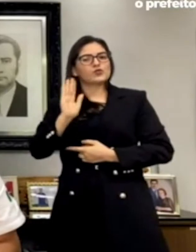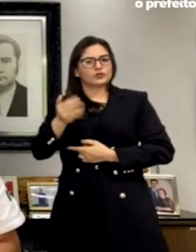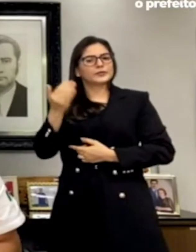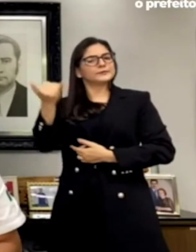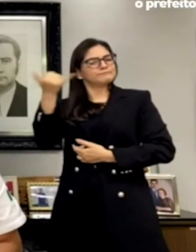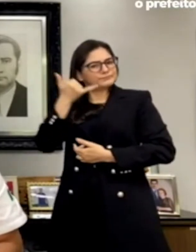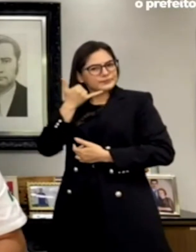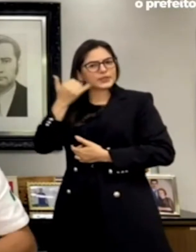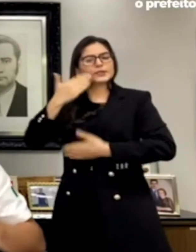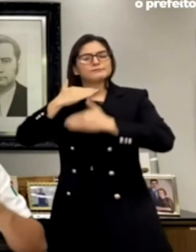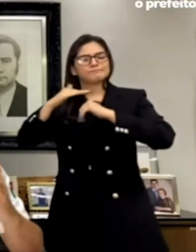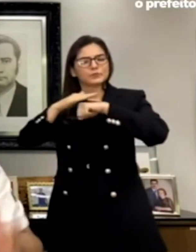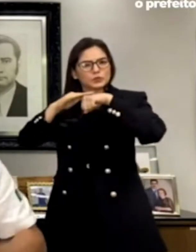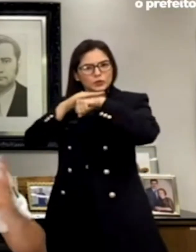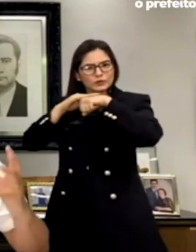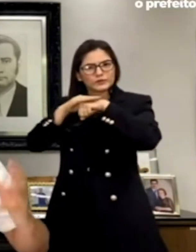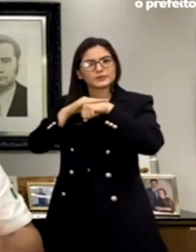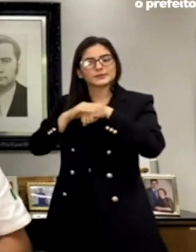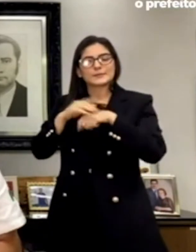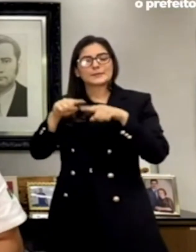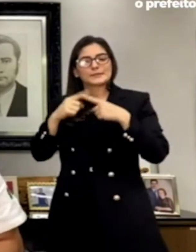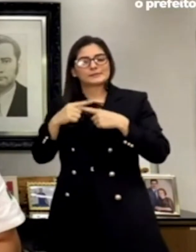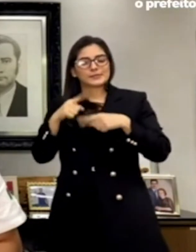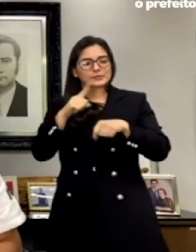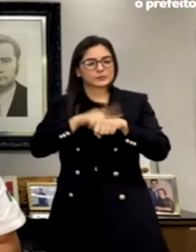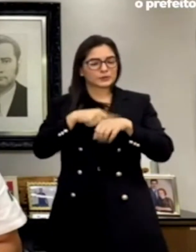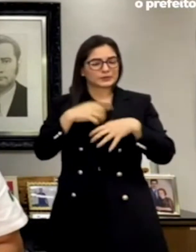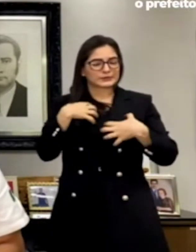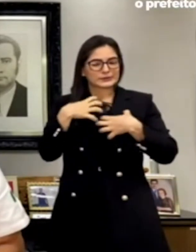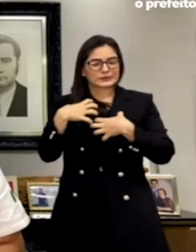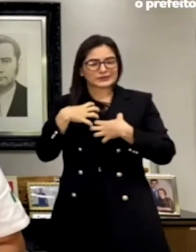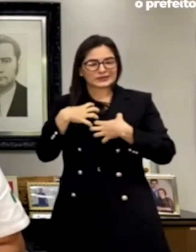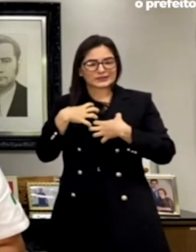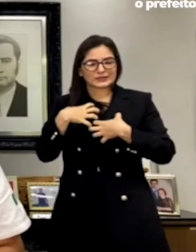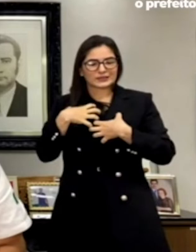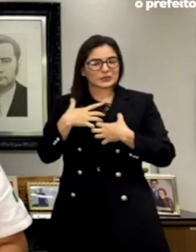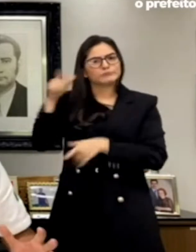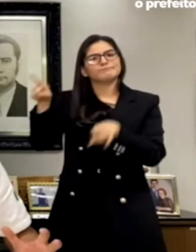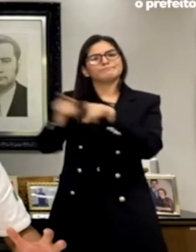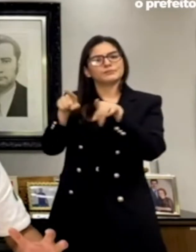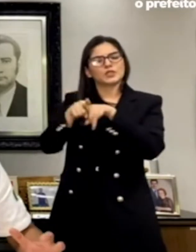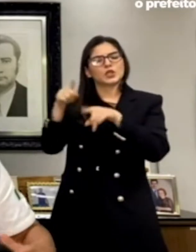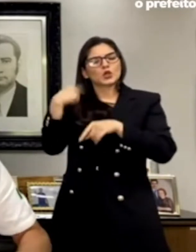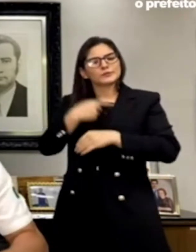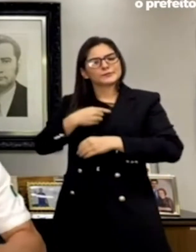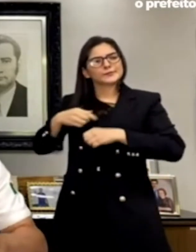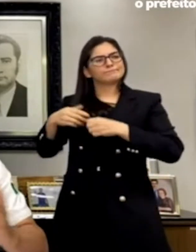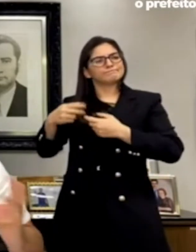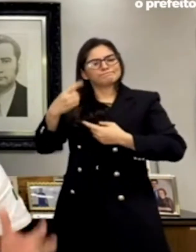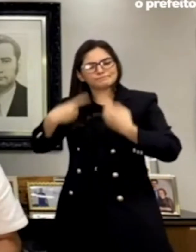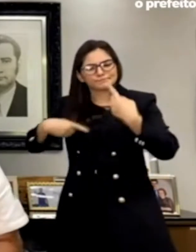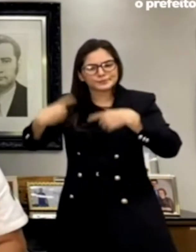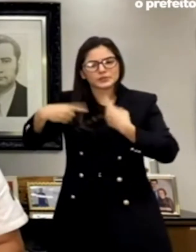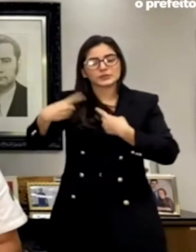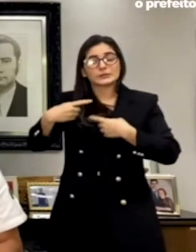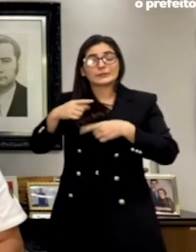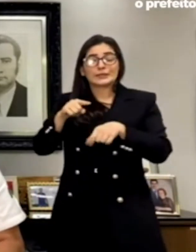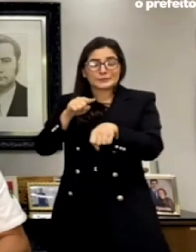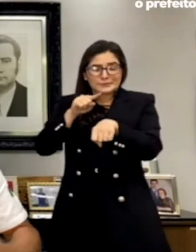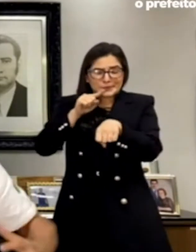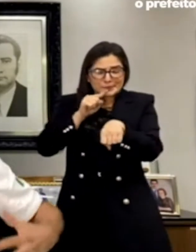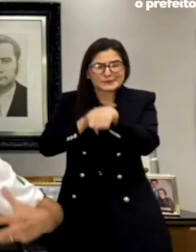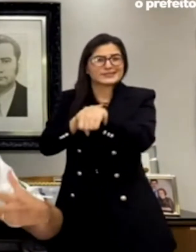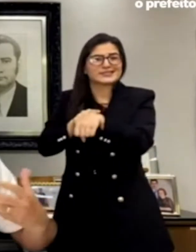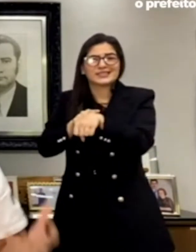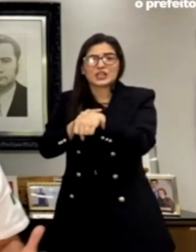Solidariedade. Mas naquele momento seria uma traição ao meu partido, o MDB. E foi tudo muito em cima da hora.